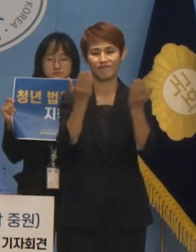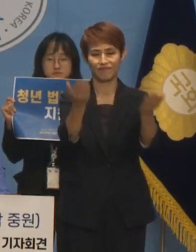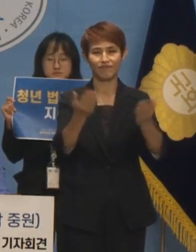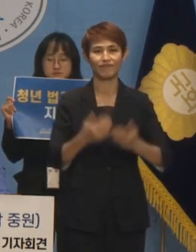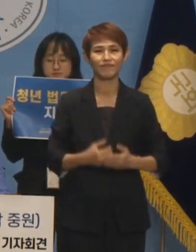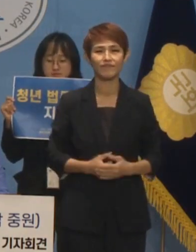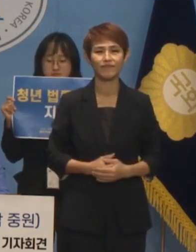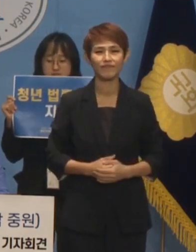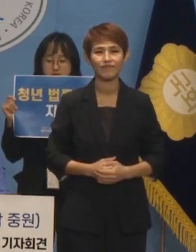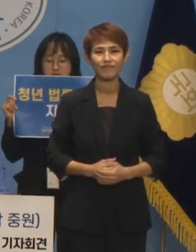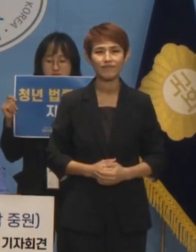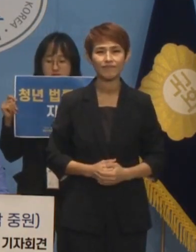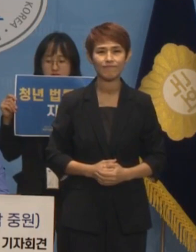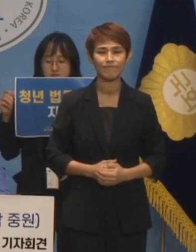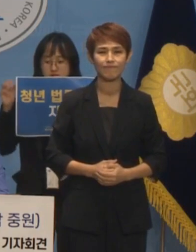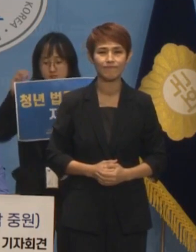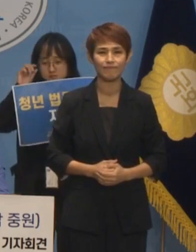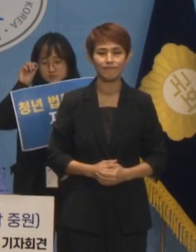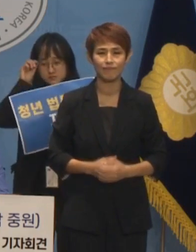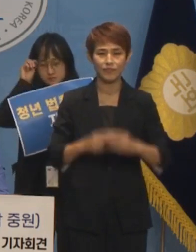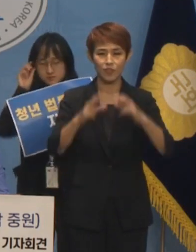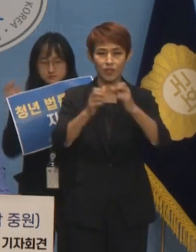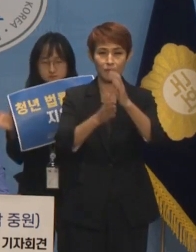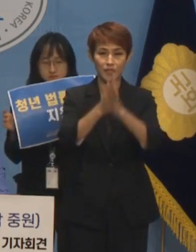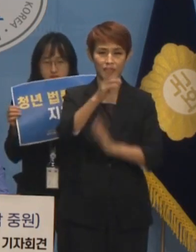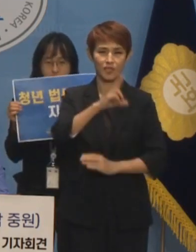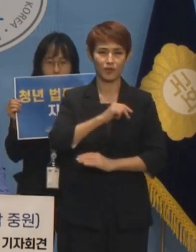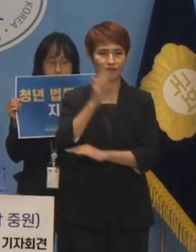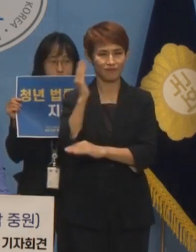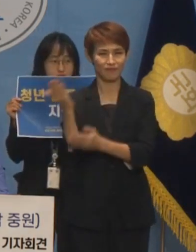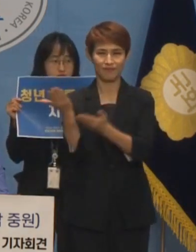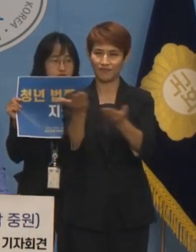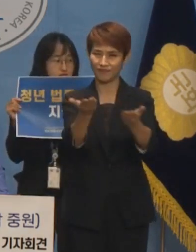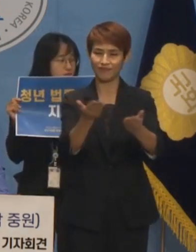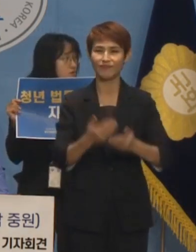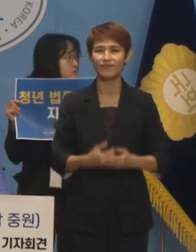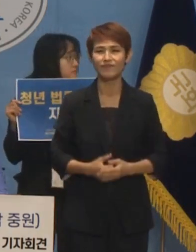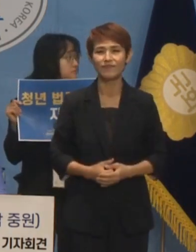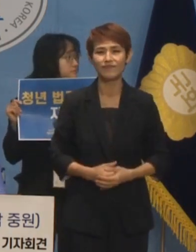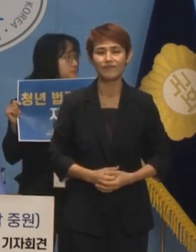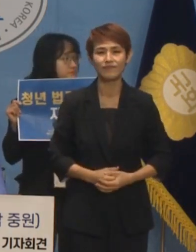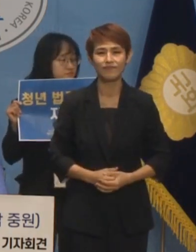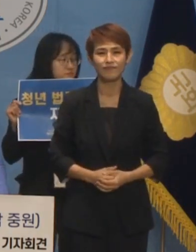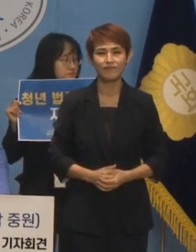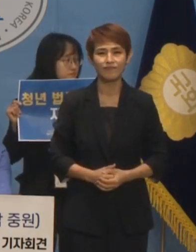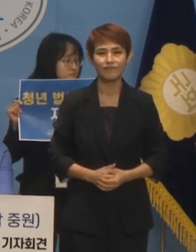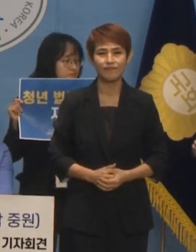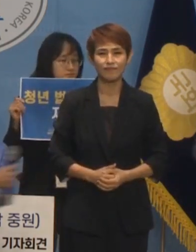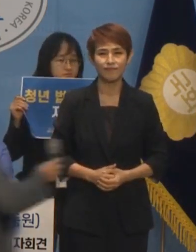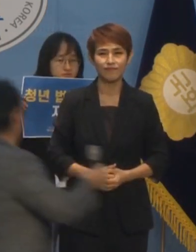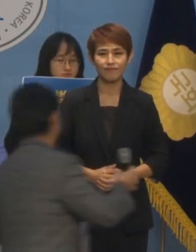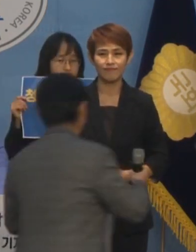하겠습니다. 먼저 김윤환 성남시의원님 발언 부탁드리겠습니다.